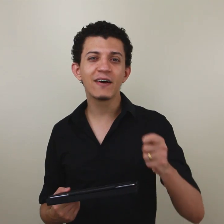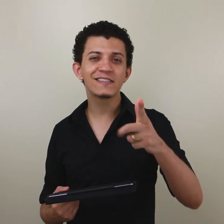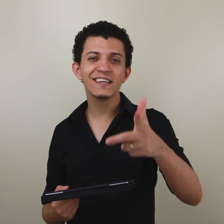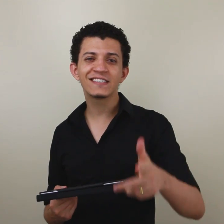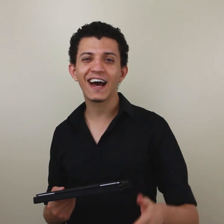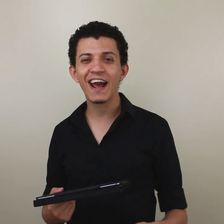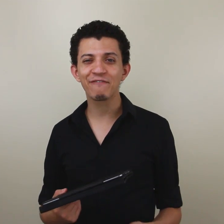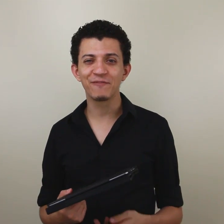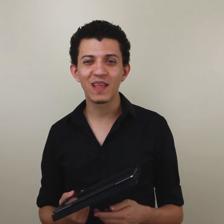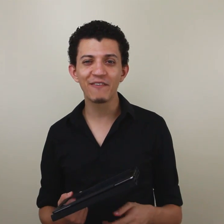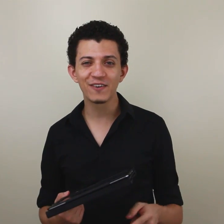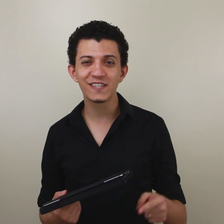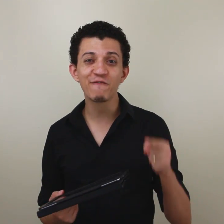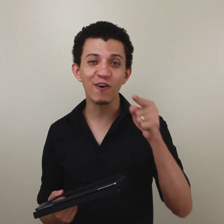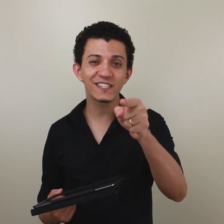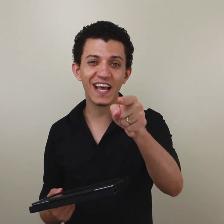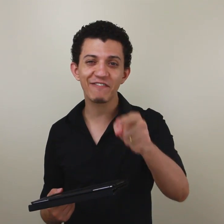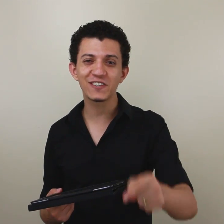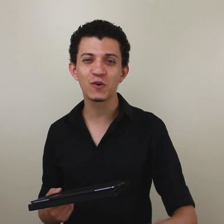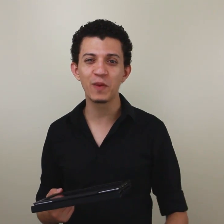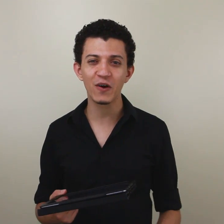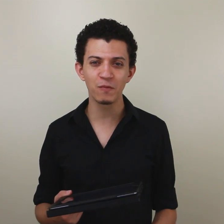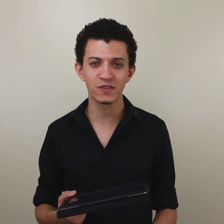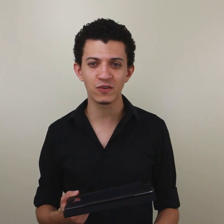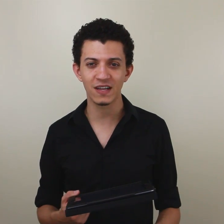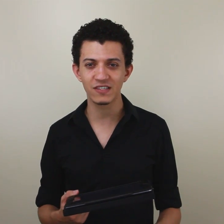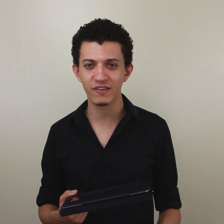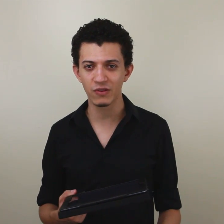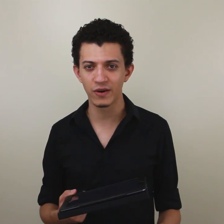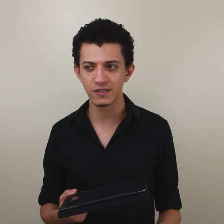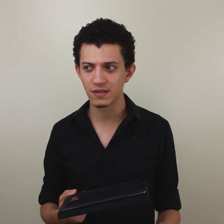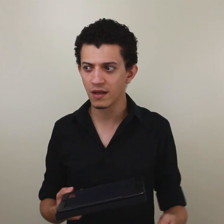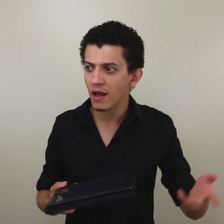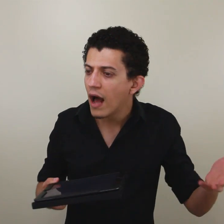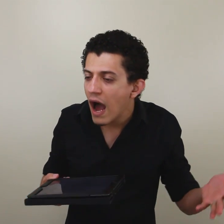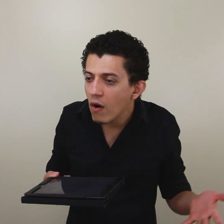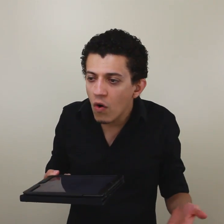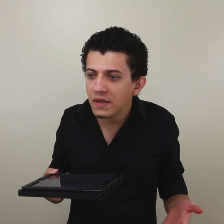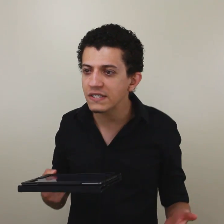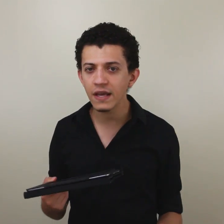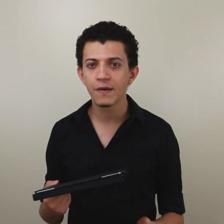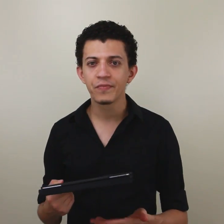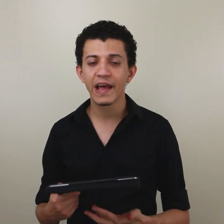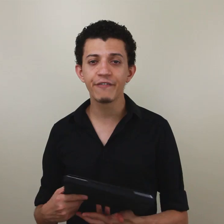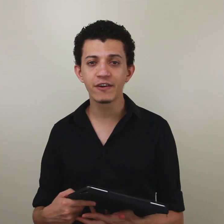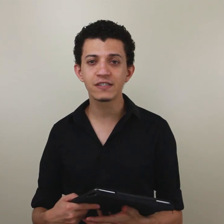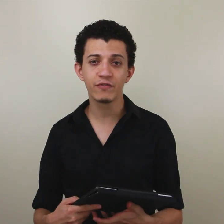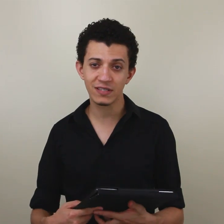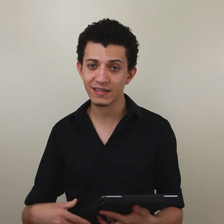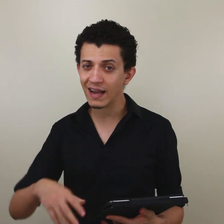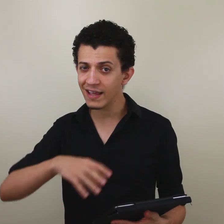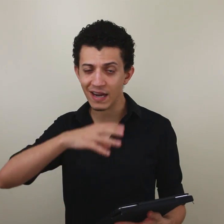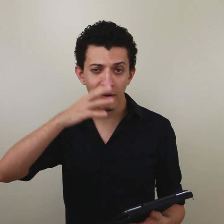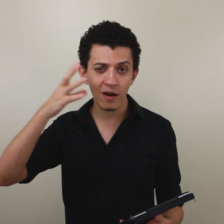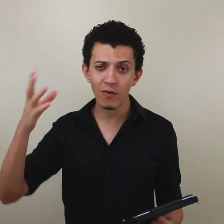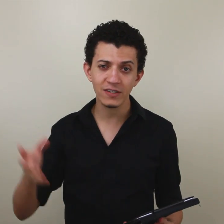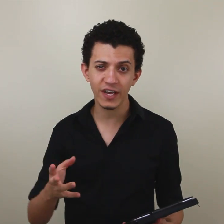deu a seguinte tarefa. Ele falou assim: você vai descobrir como são os classificadores. Aí eu: como assim? Ele falou assim: você está aqui trabalhando com a